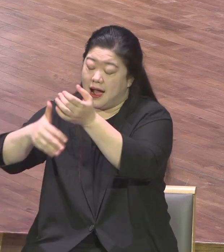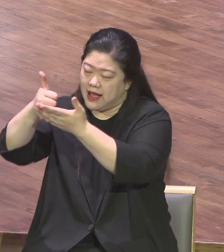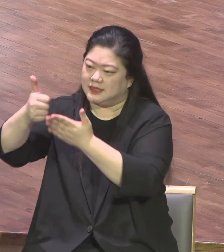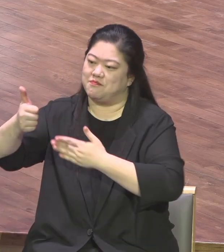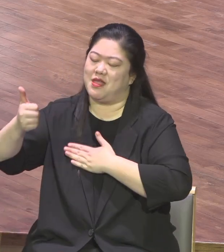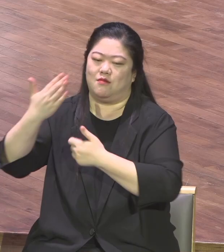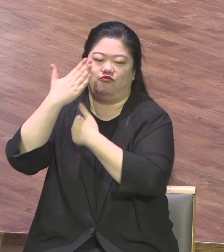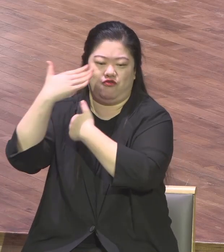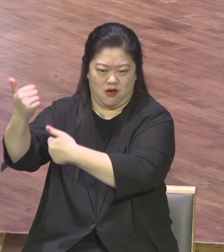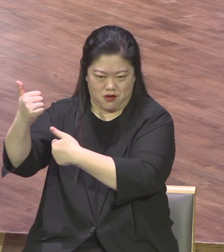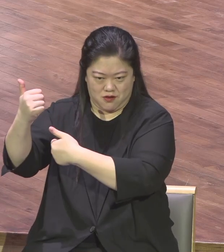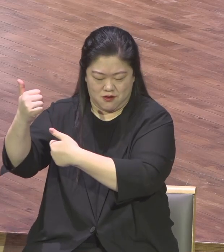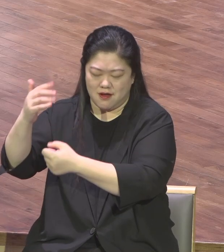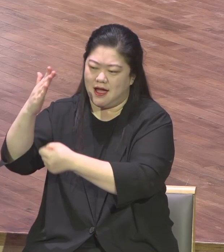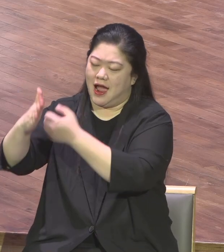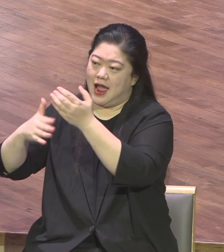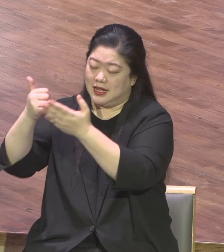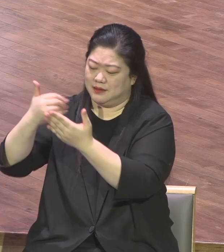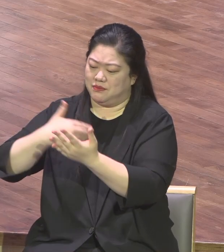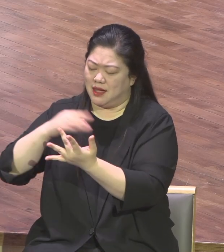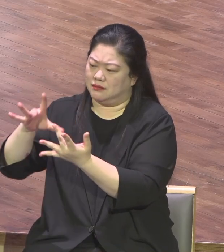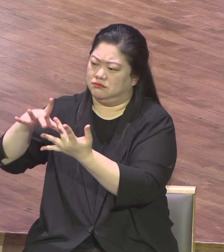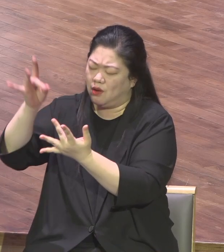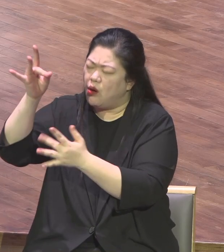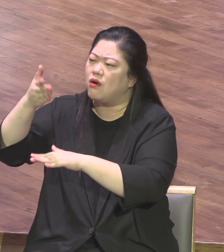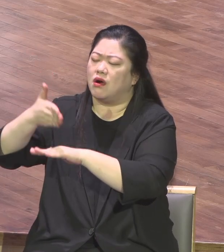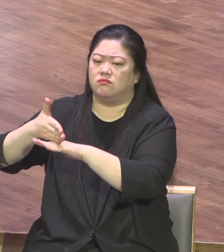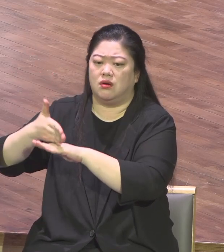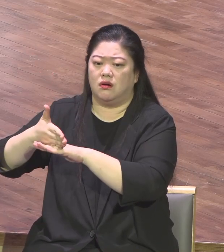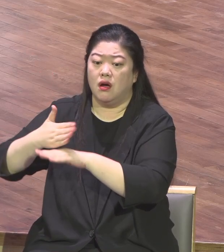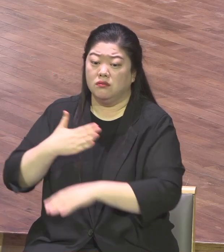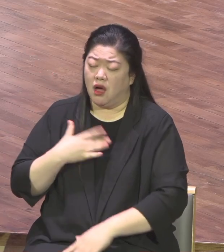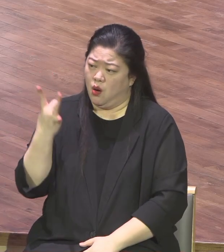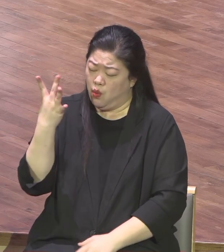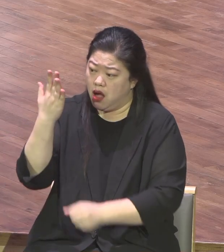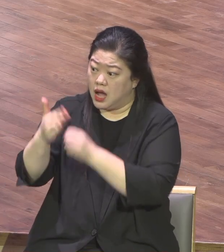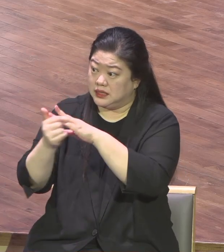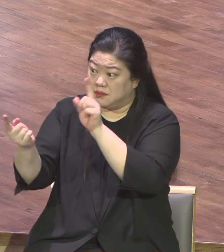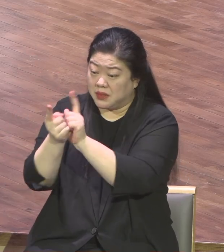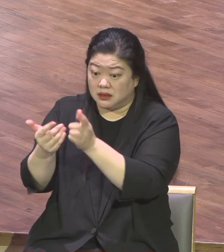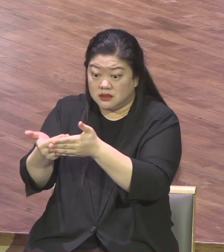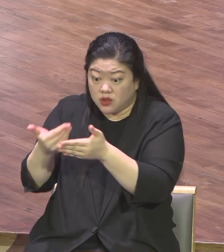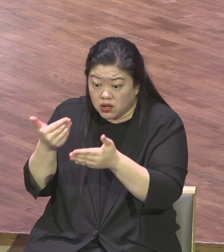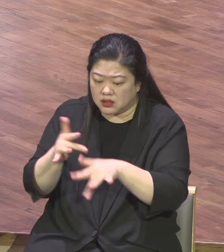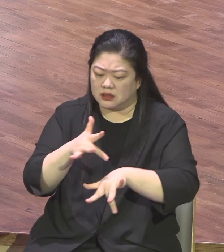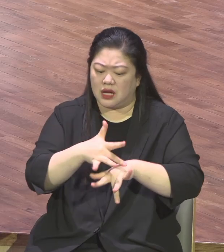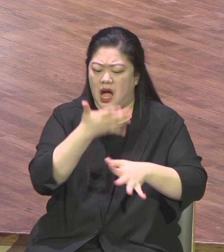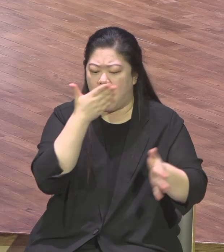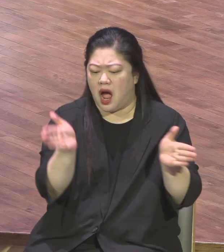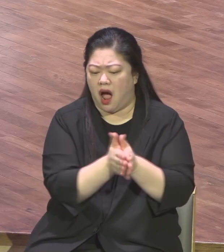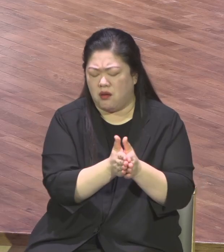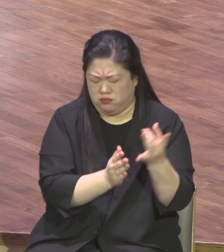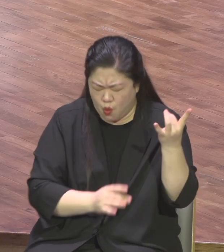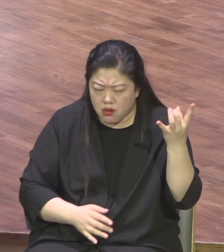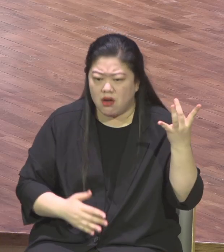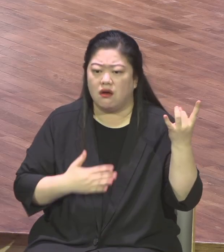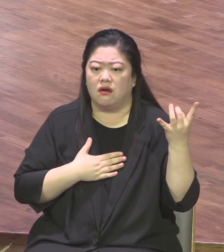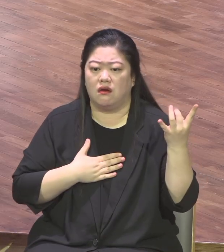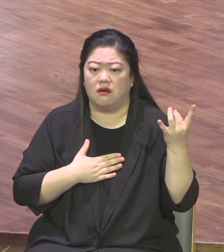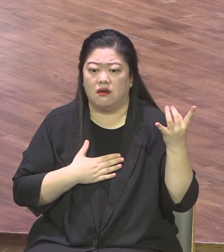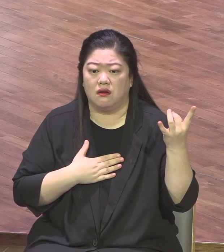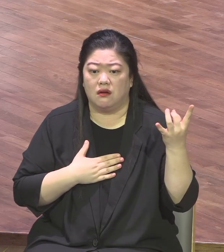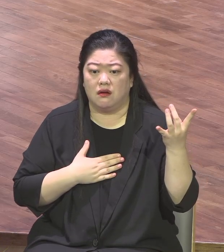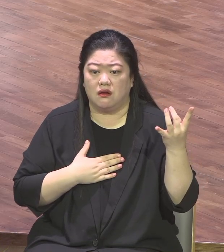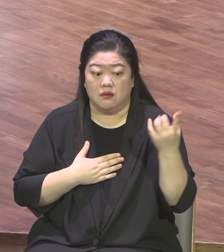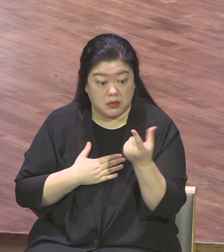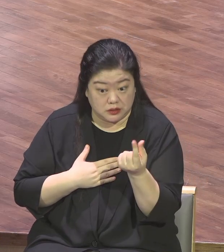원래 본질상 진노의 자식입니다. 진노의 자식, 저주받을 자식. 우리는 그런